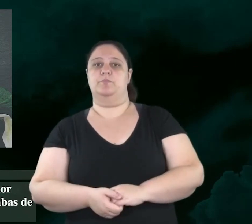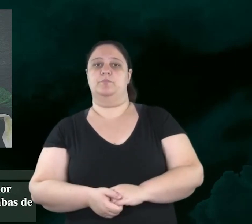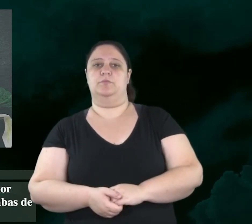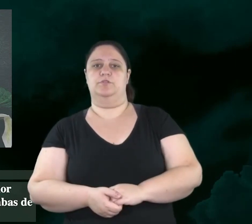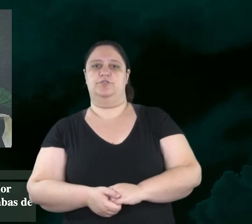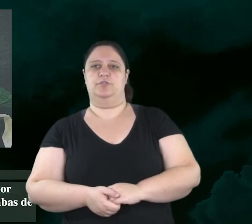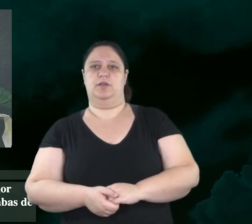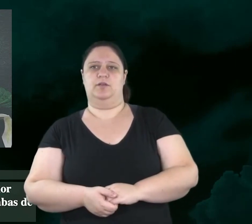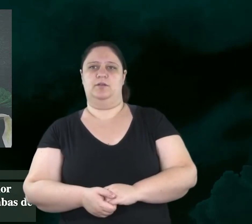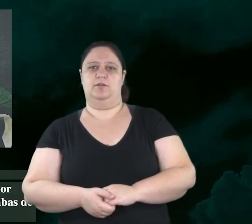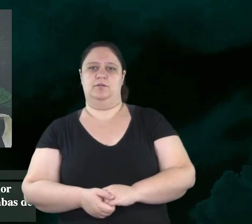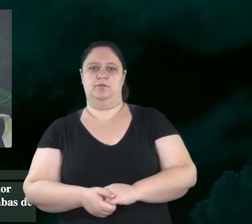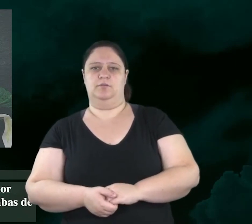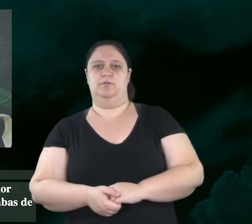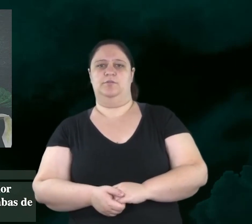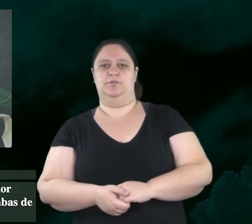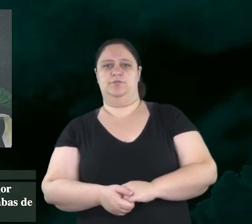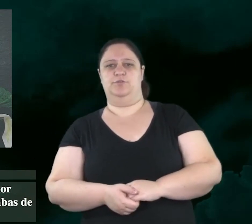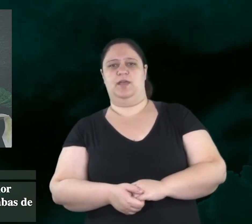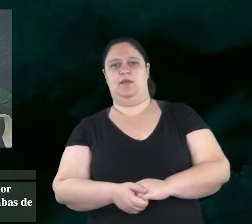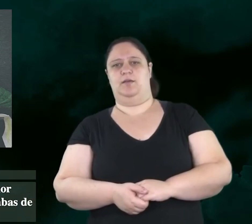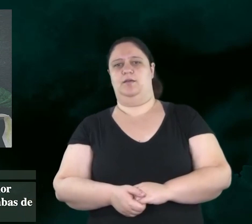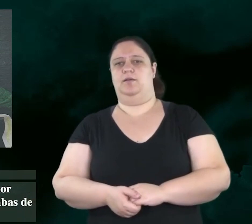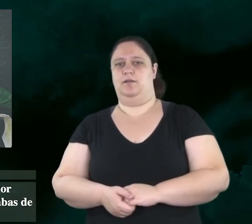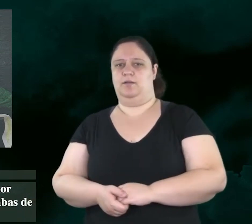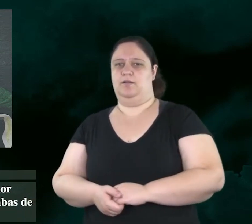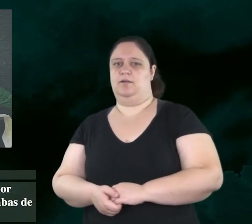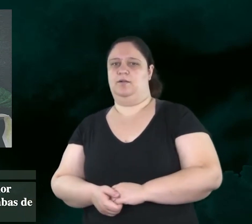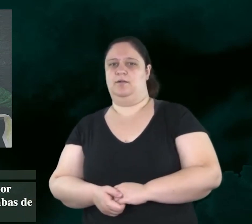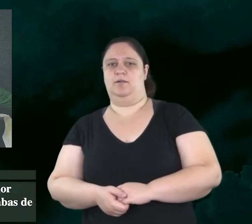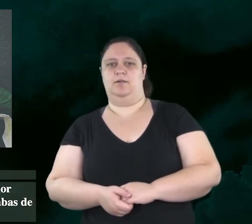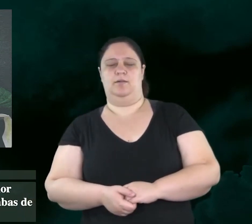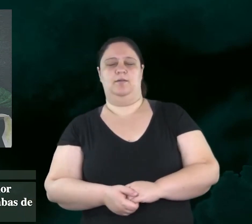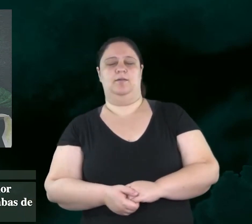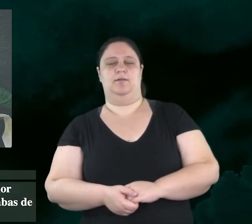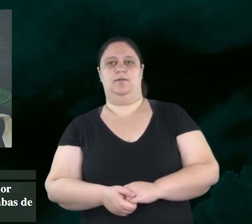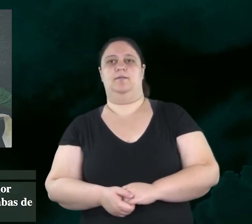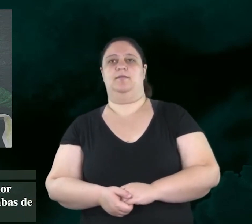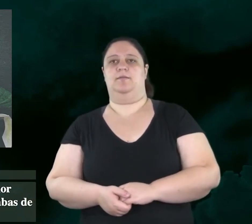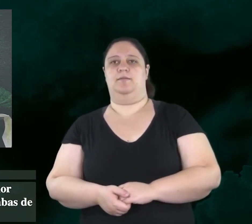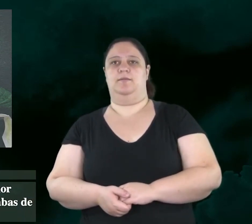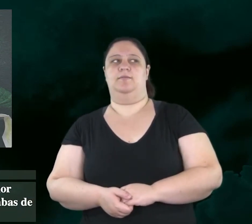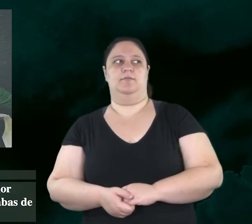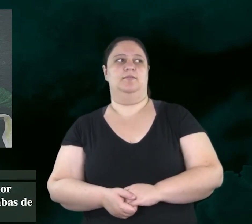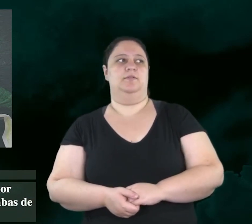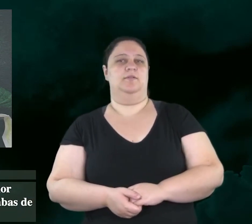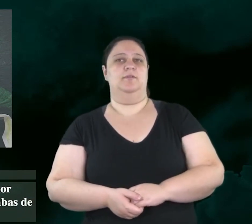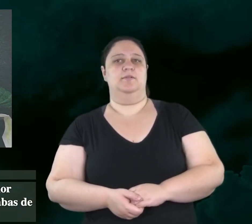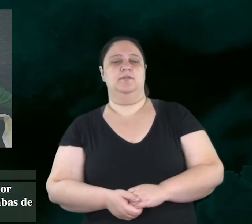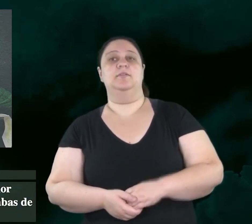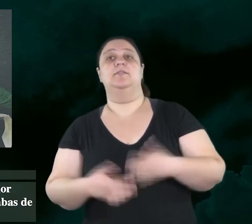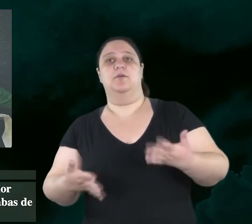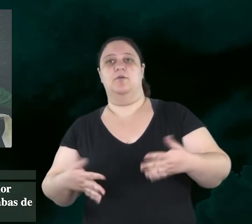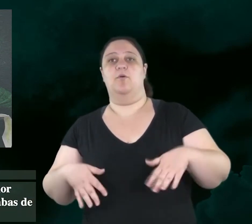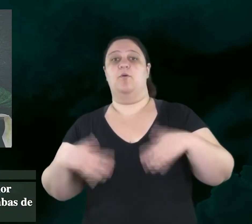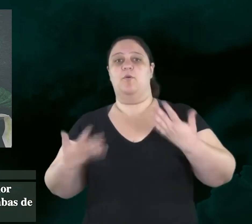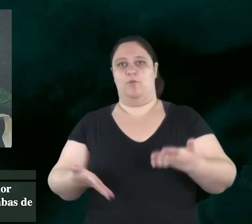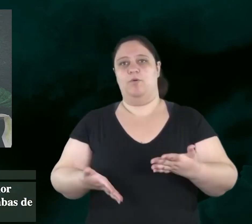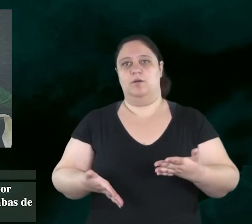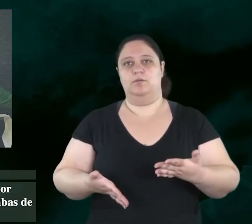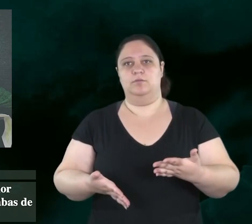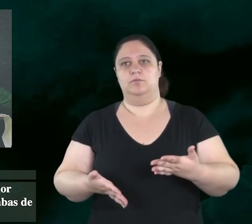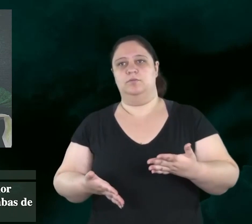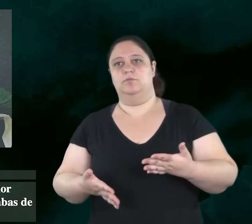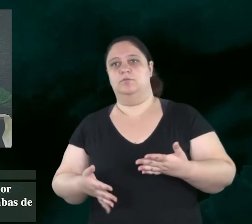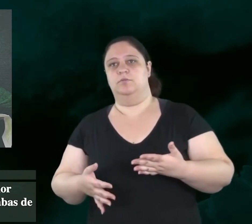quando Uzias morreu, não era boa. Era uma situação muito, muito ruim diante do Senhor.